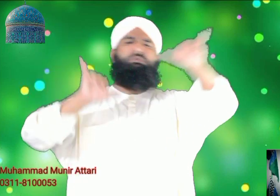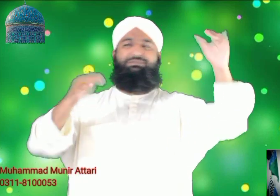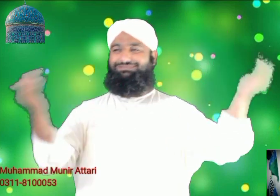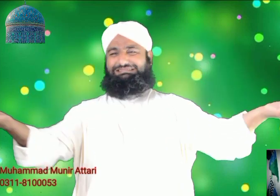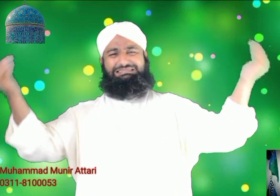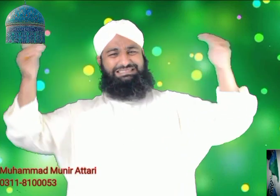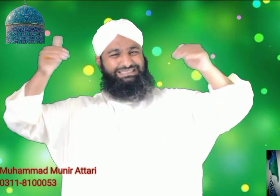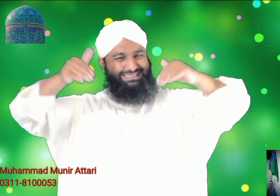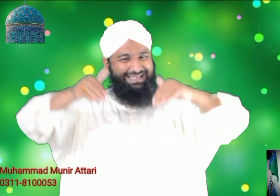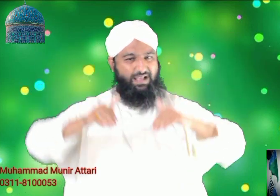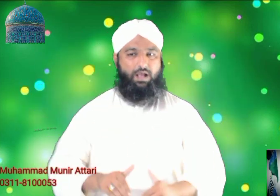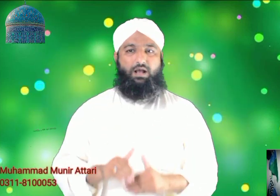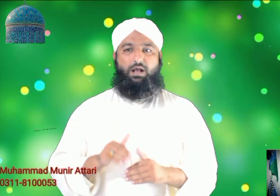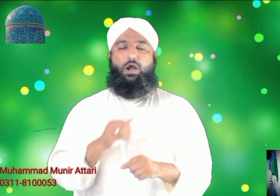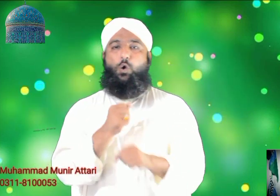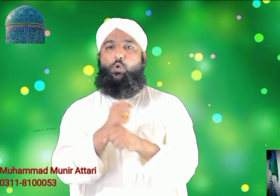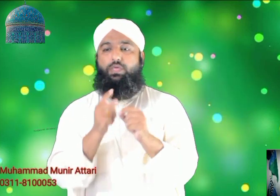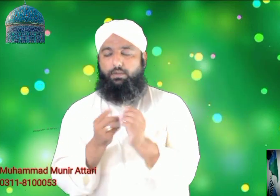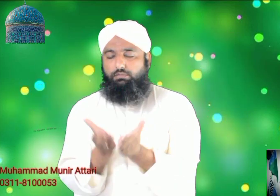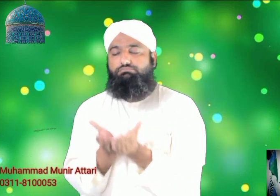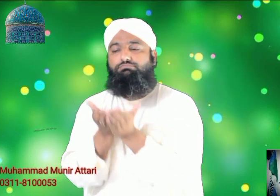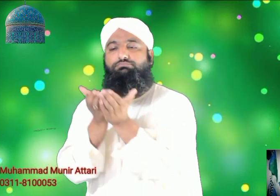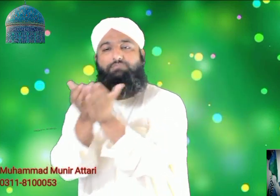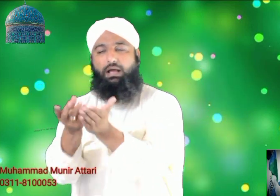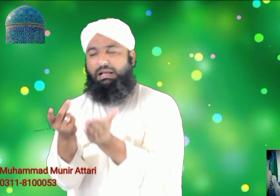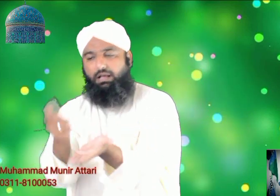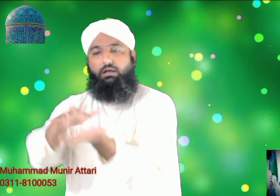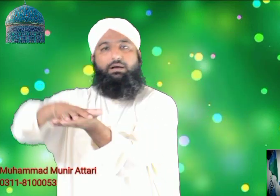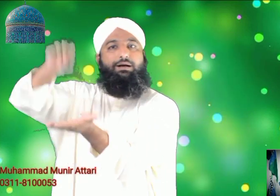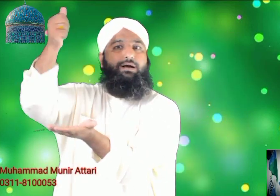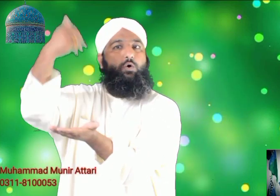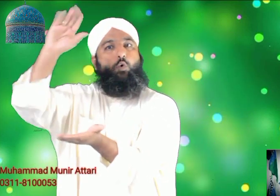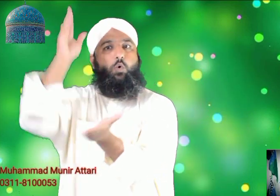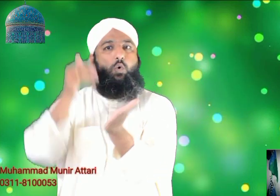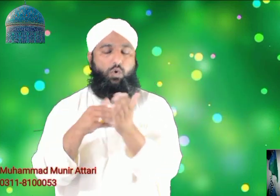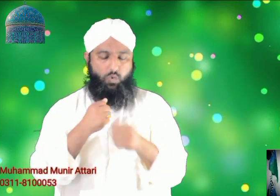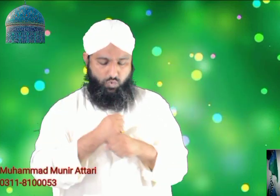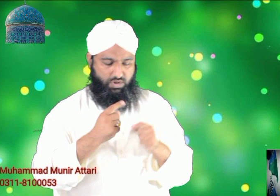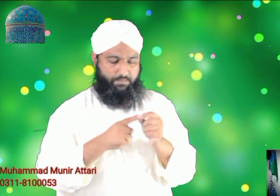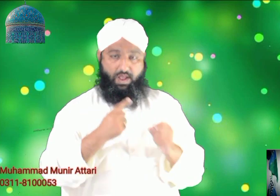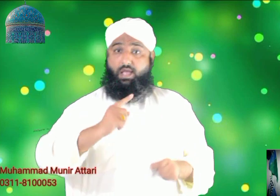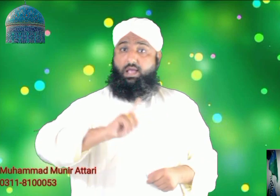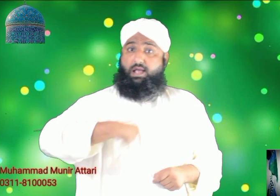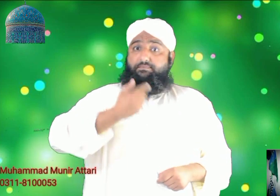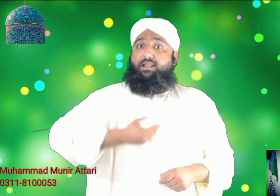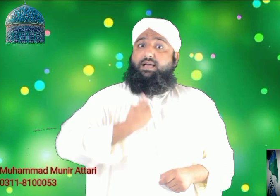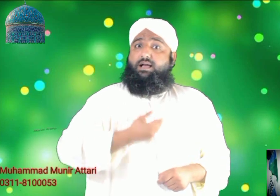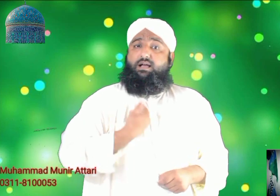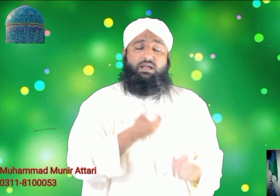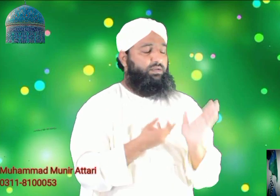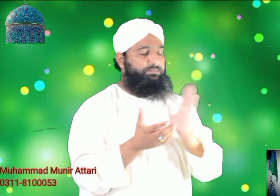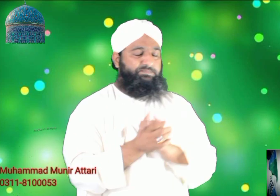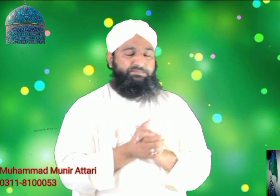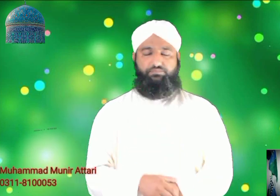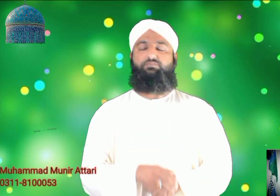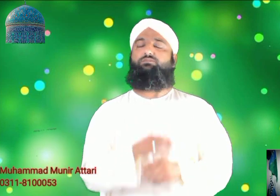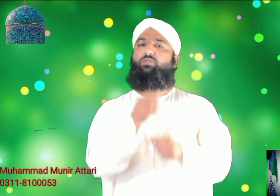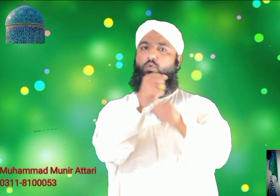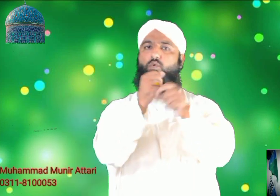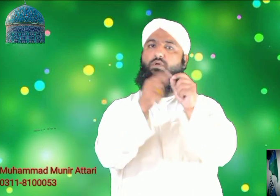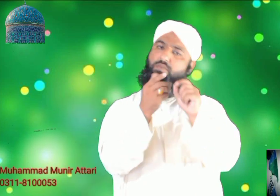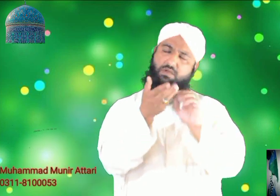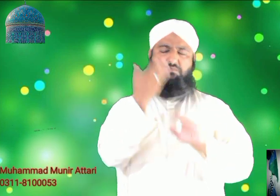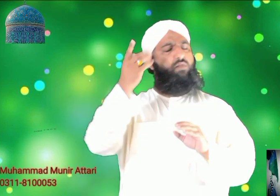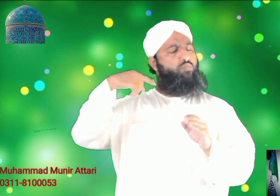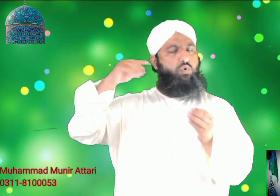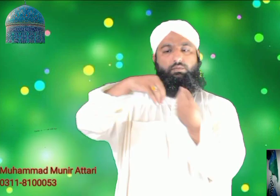ہوں، ان کے اپنے خوف خدا کا عالم کیا ہے؟ کہ آپ کے بارے میں آتا ہے کہ ایک بار آپ طواف ہو